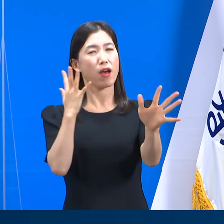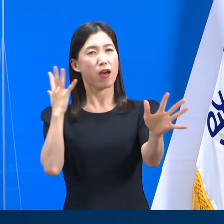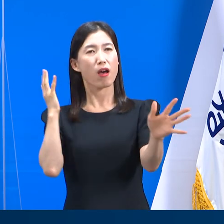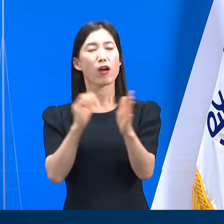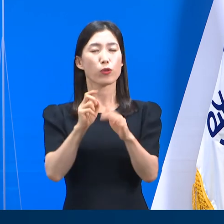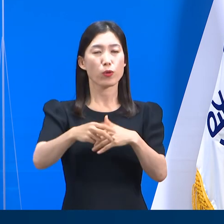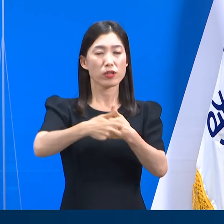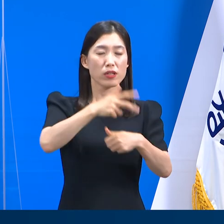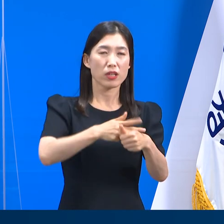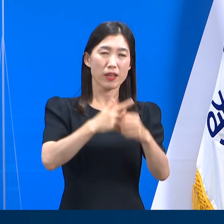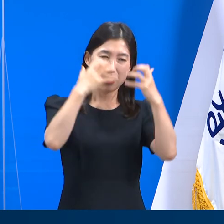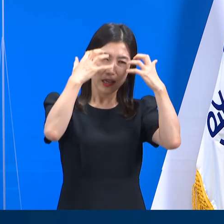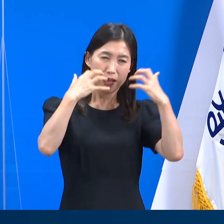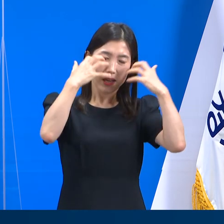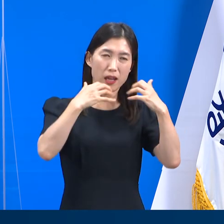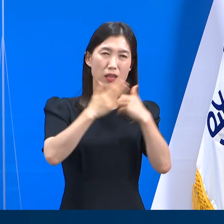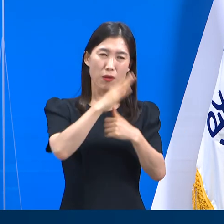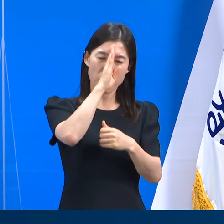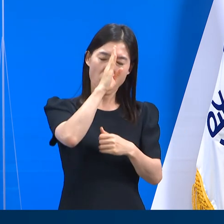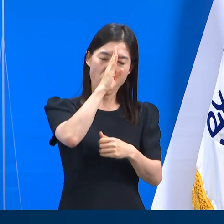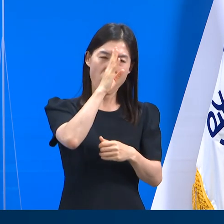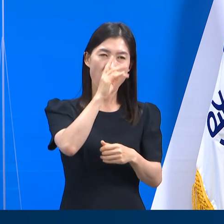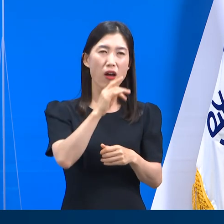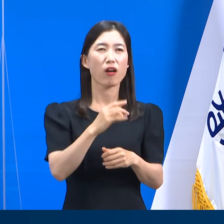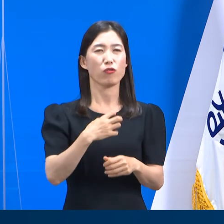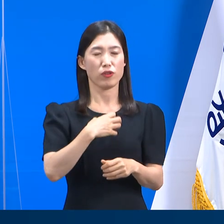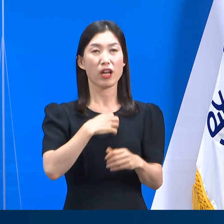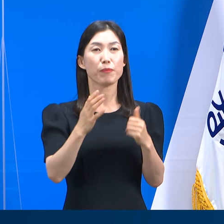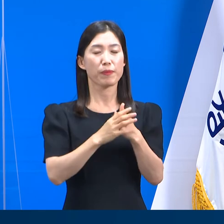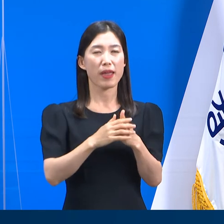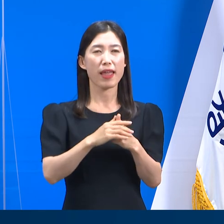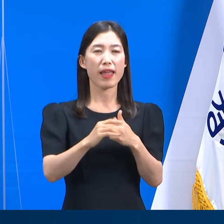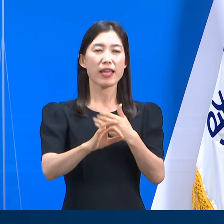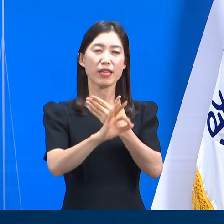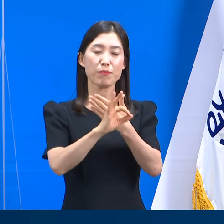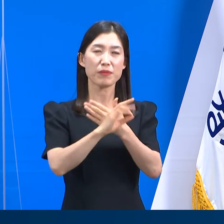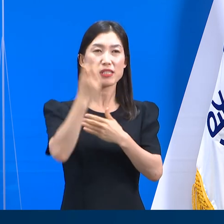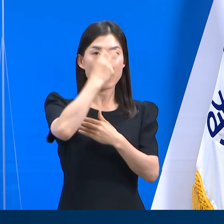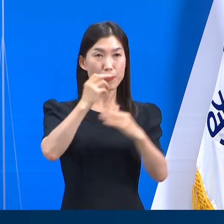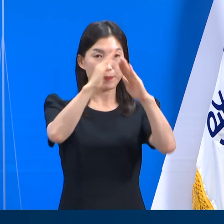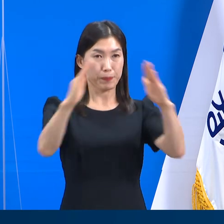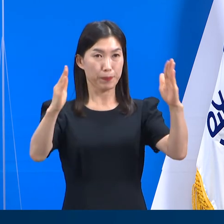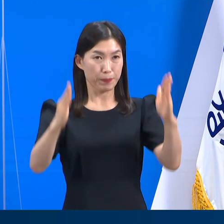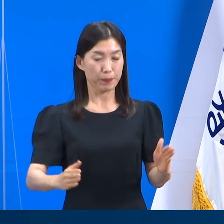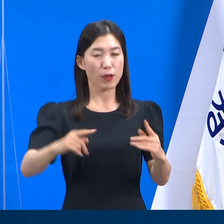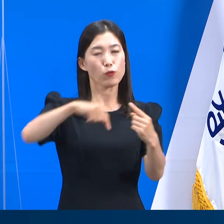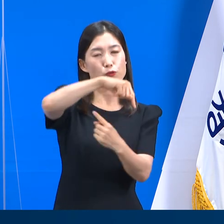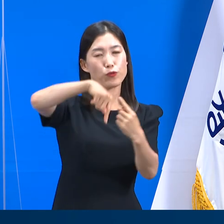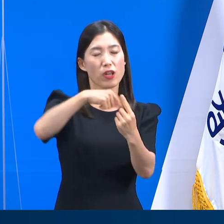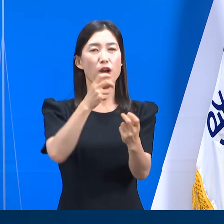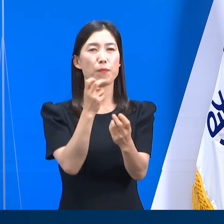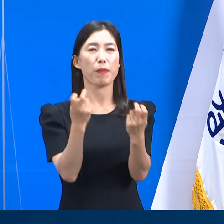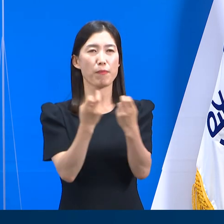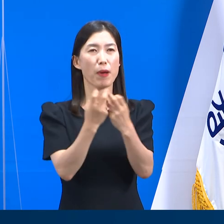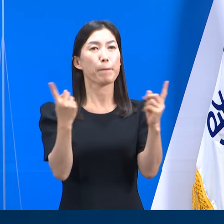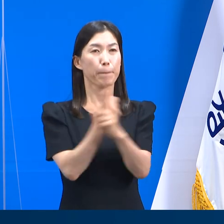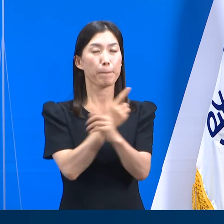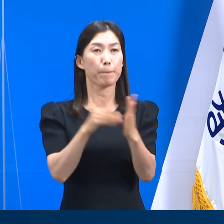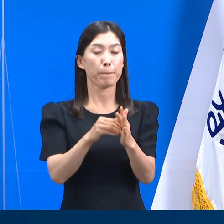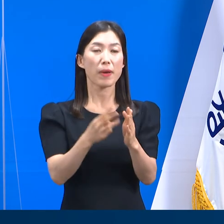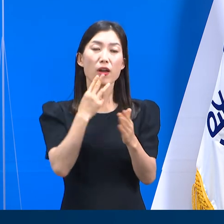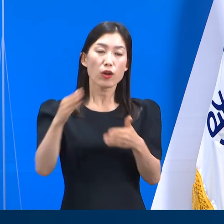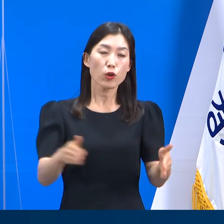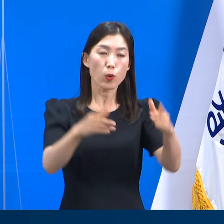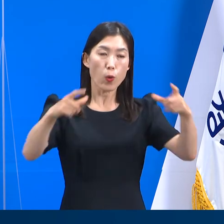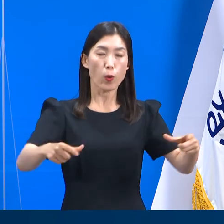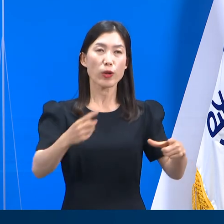진단 사고 예방을 위해 시군의 임시선별검사소 하절기 운영 수칙을 안내했습니다. 현재 도내에서는